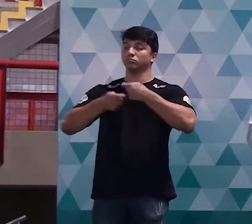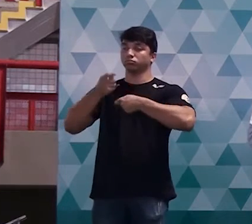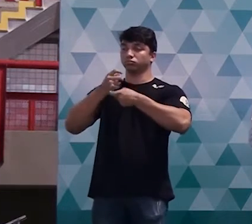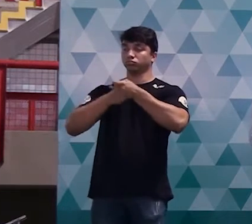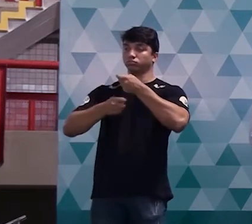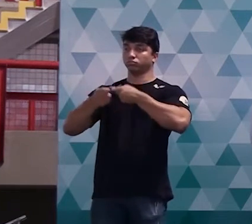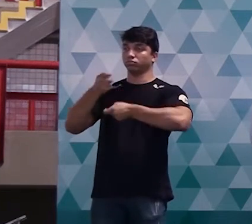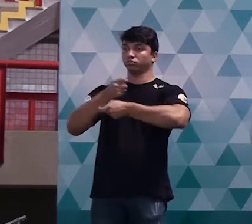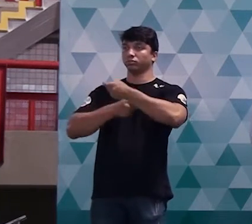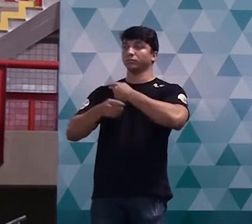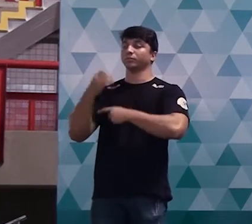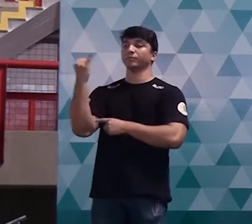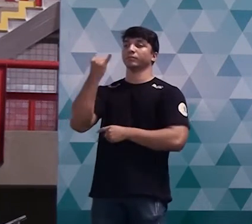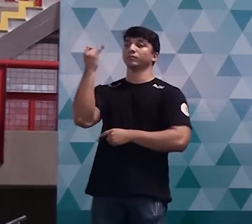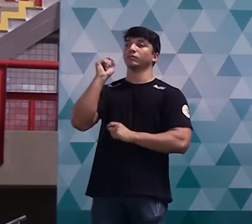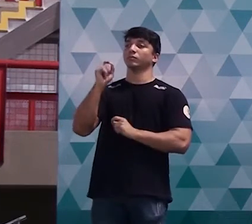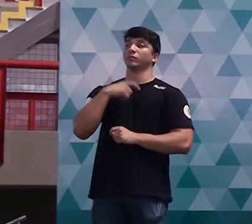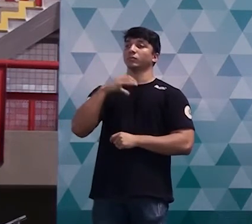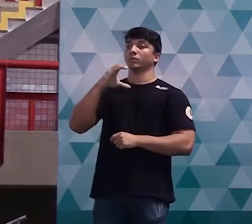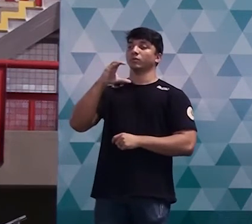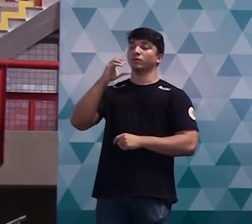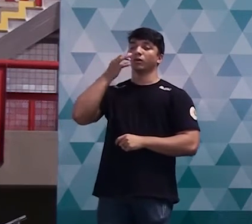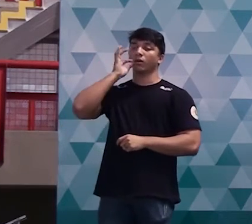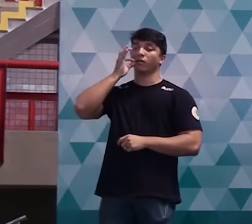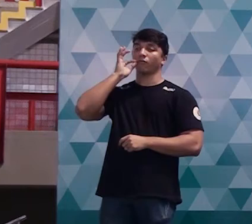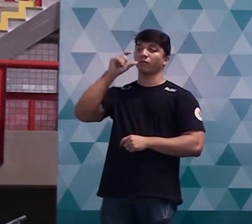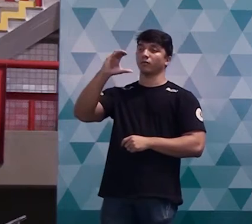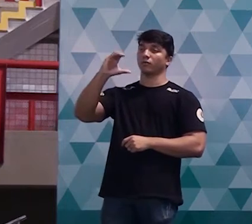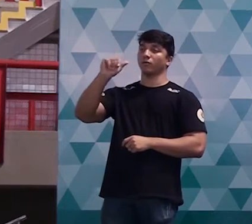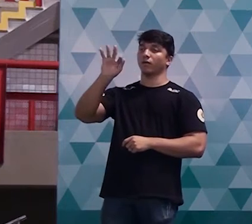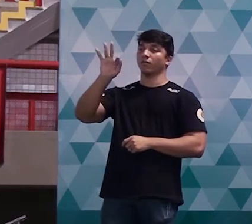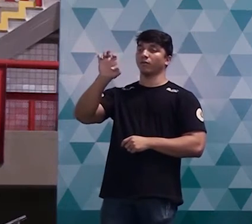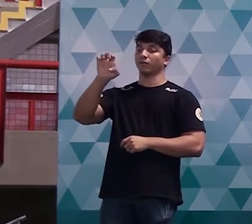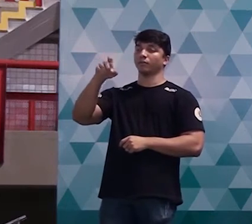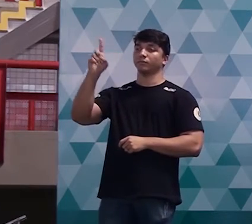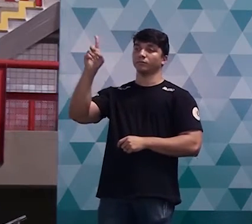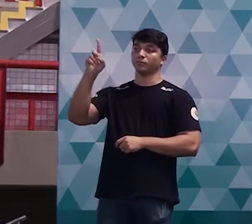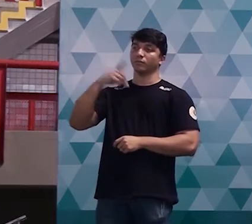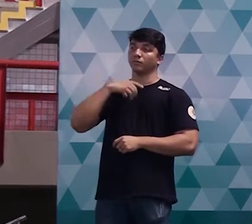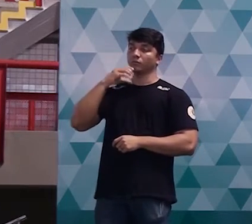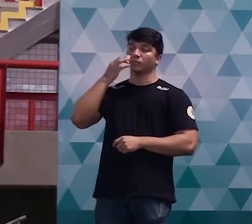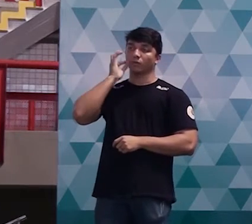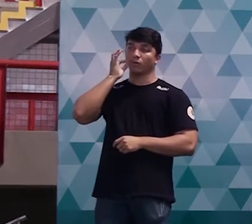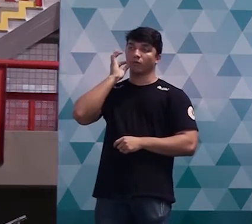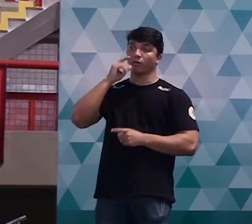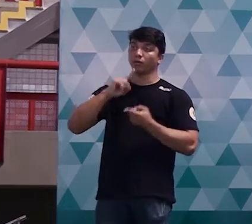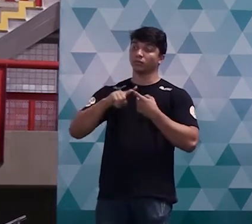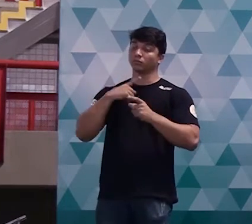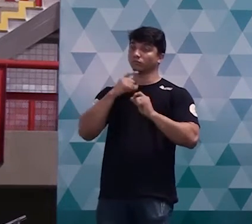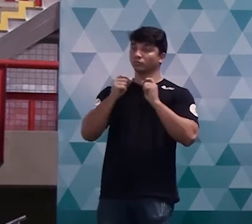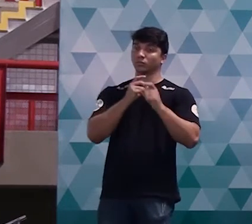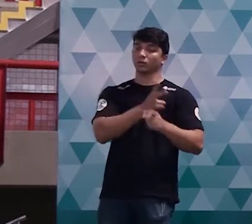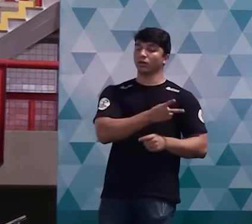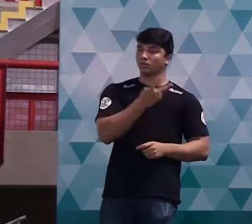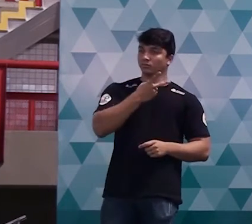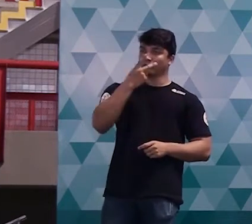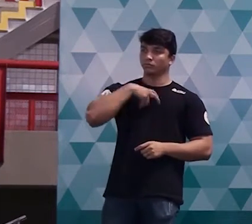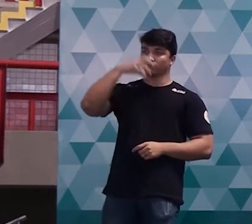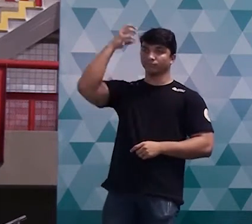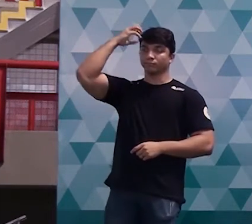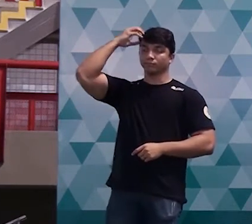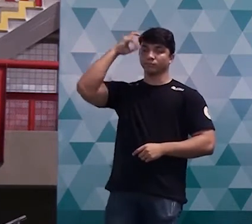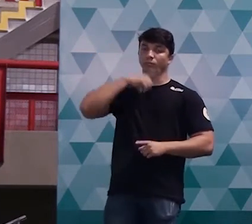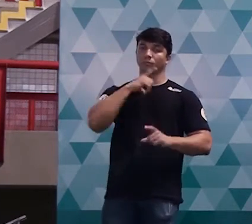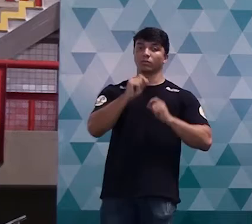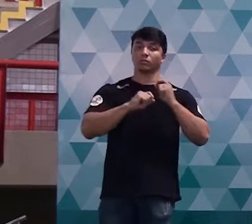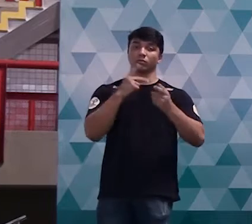O café. O café vai ser o boom da nossa economia. Cara, nessa época foi massa. Durante o Segundo Reinado, foi a